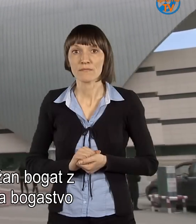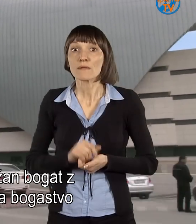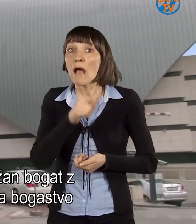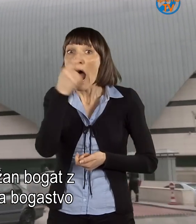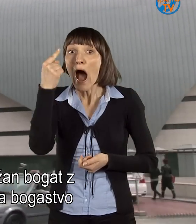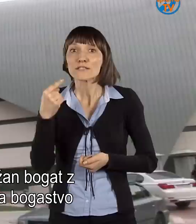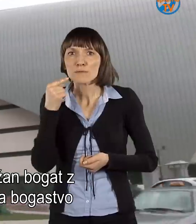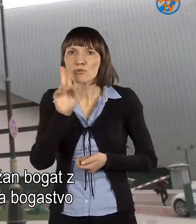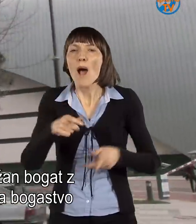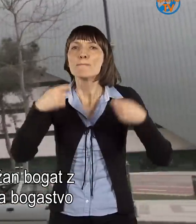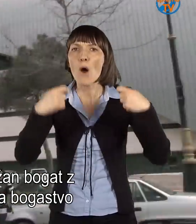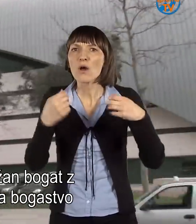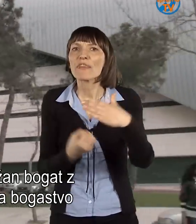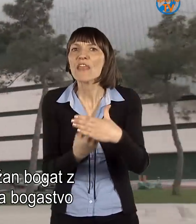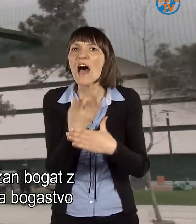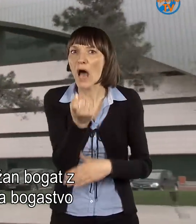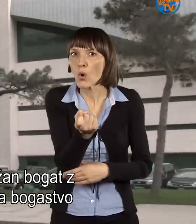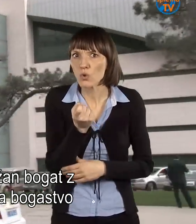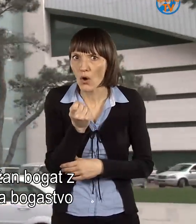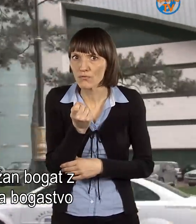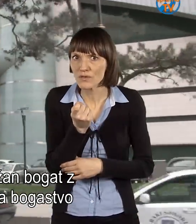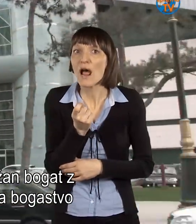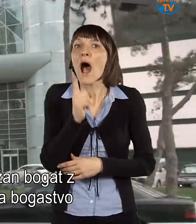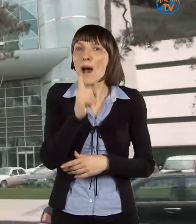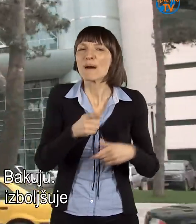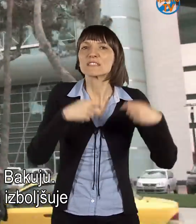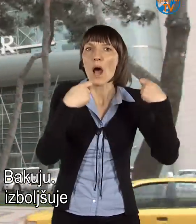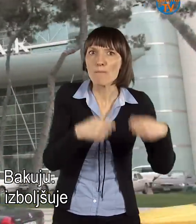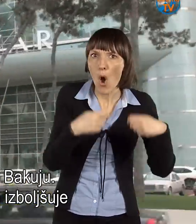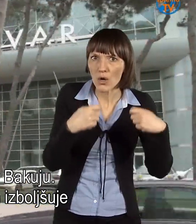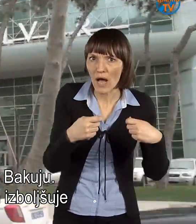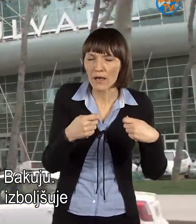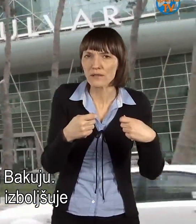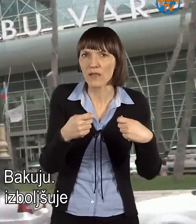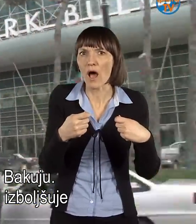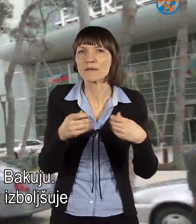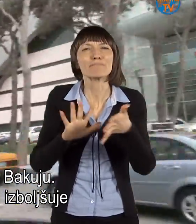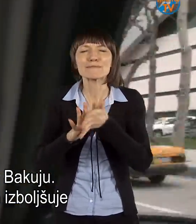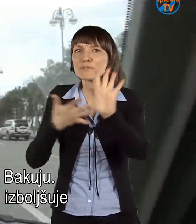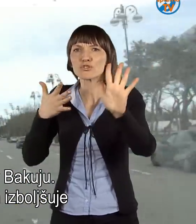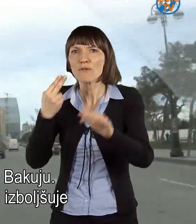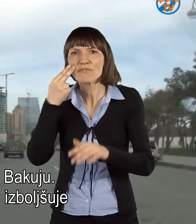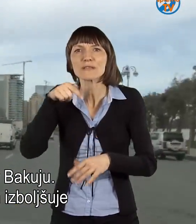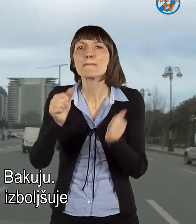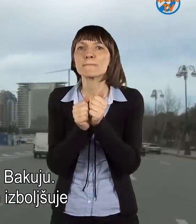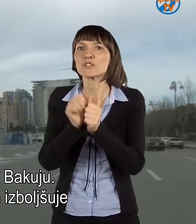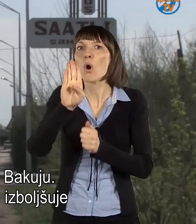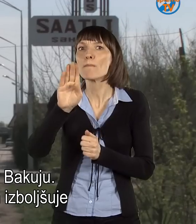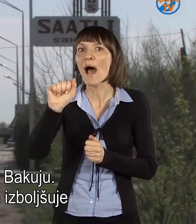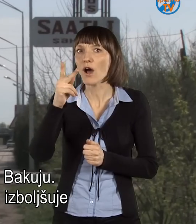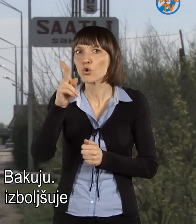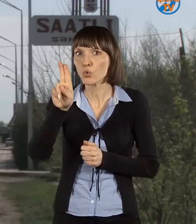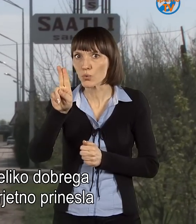Čeprav je Azerbajdžan bogat z naravnimi viri, pa sta bogastvo in blišč vidna le v Bakuju. Podeželje bogati